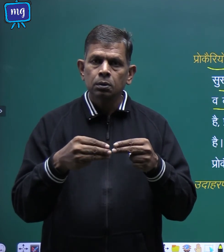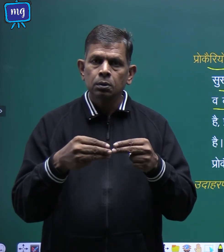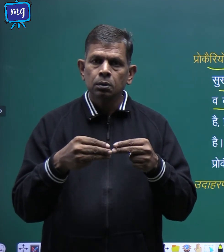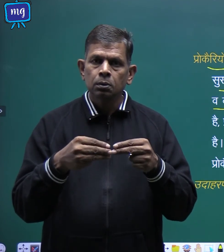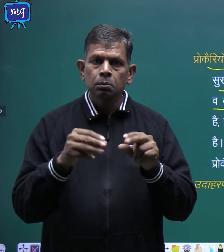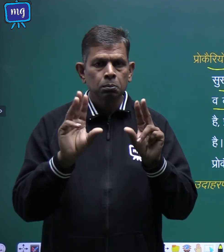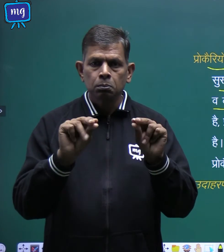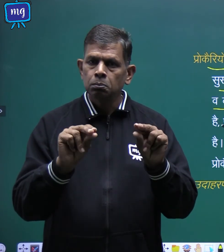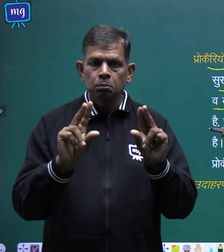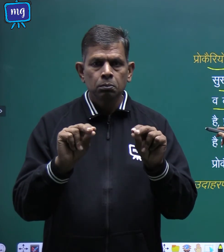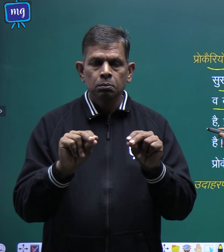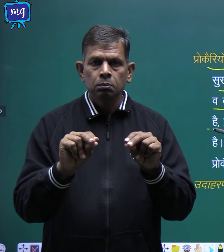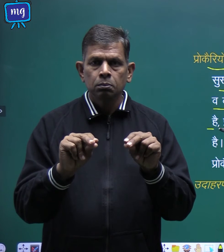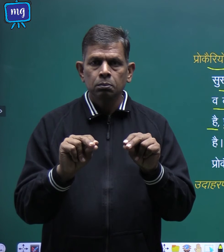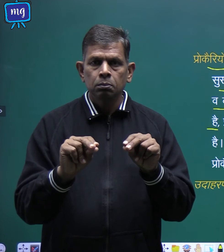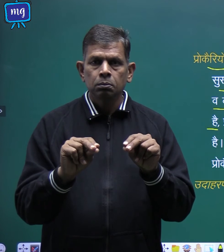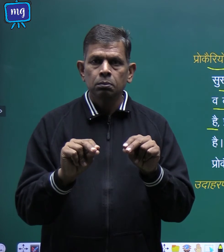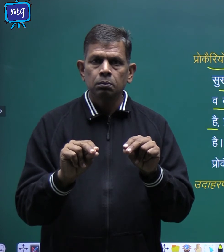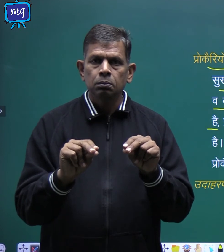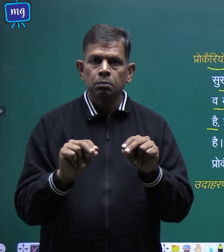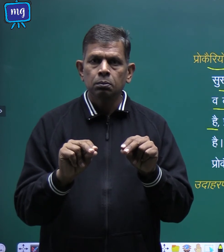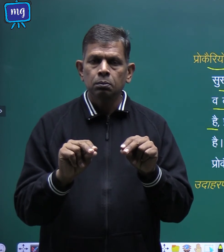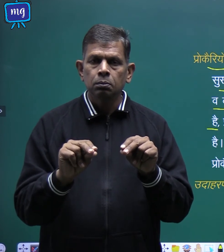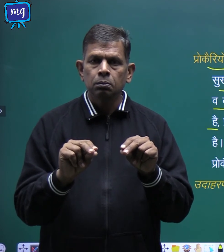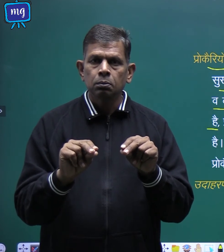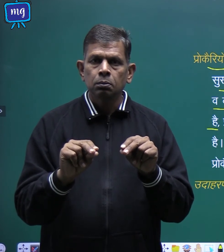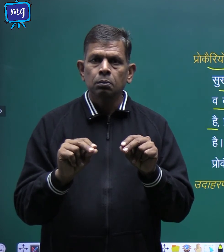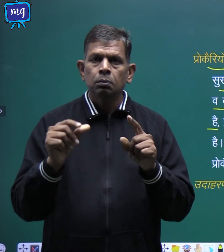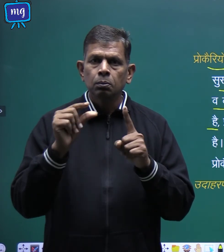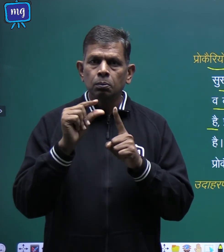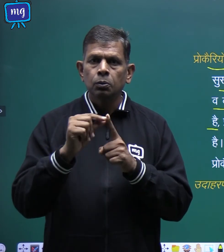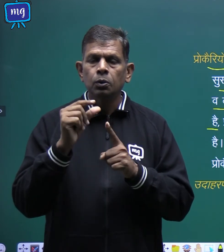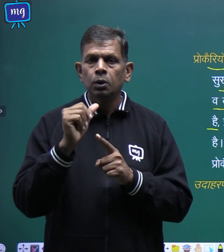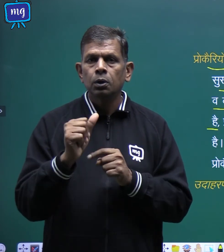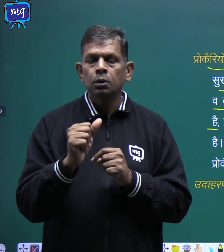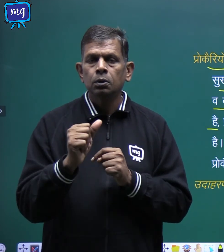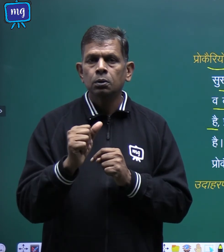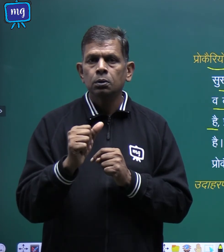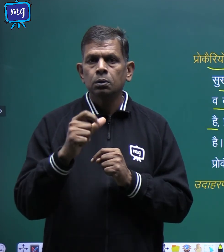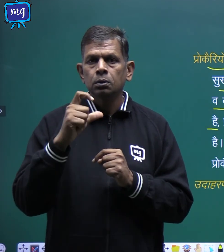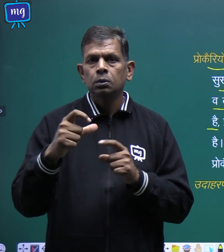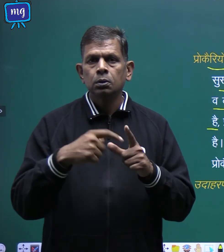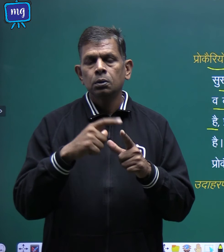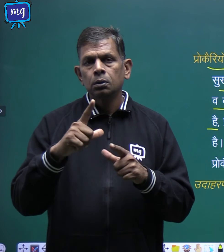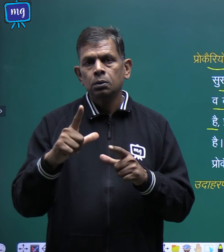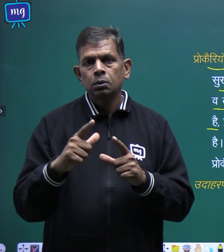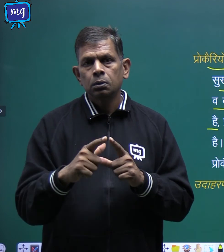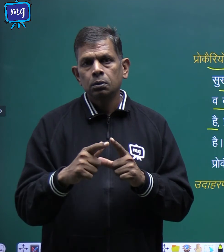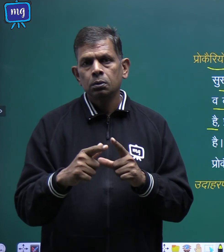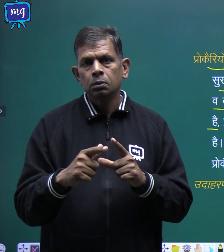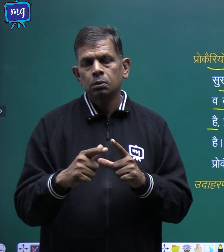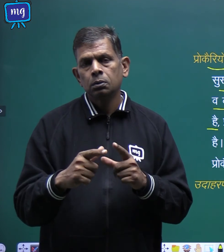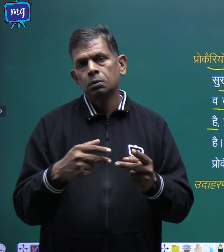अनुपस्थित होती है। प्रोकैरियोटिक कोशिका